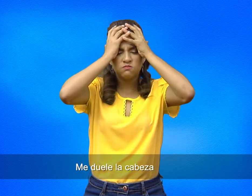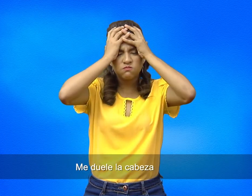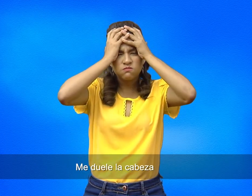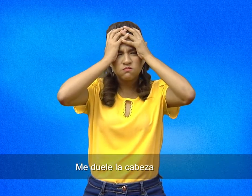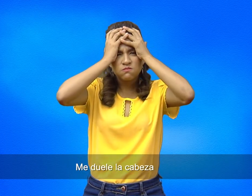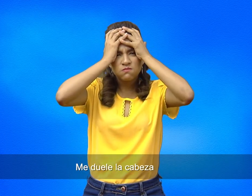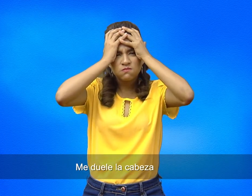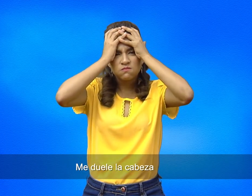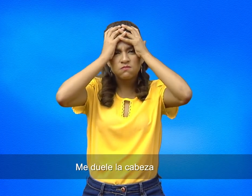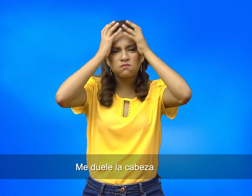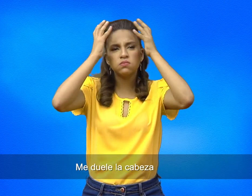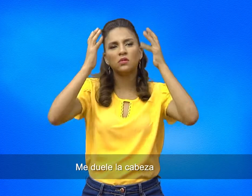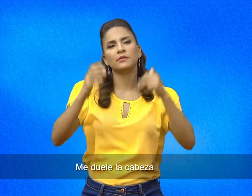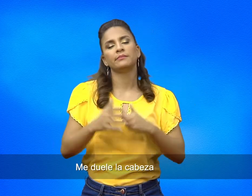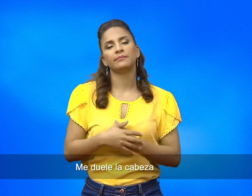me duele la cabeza